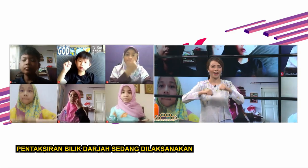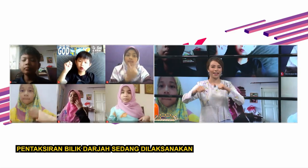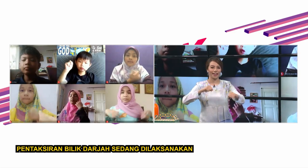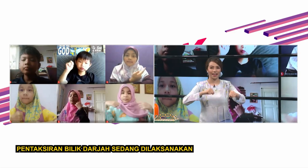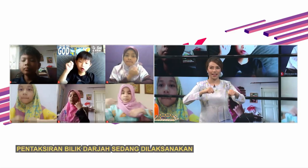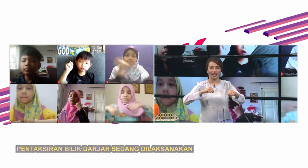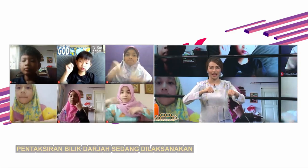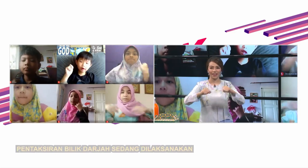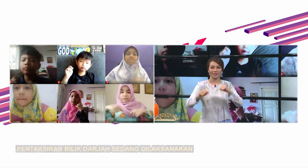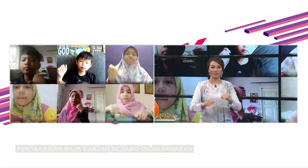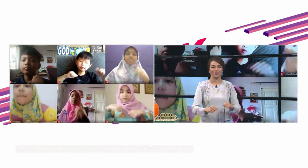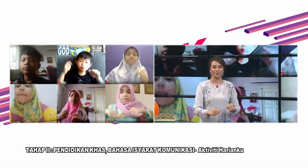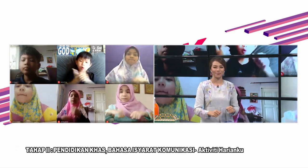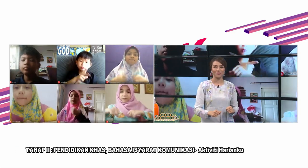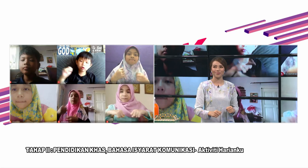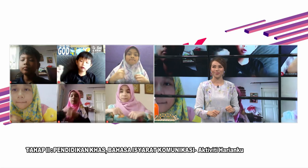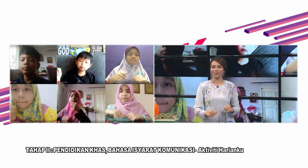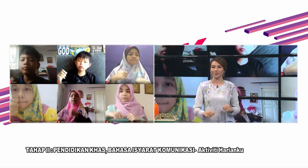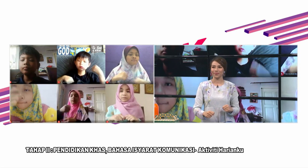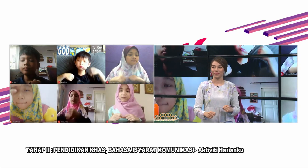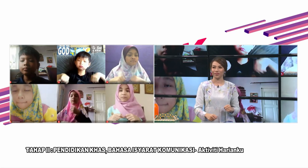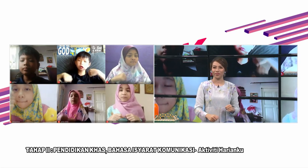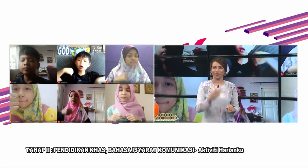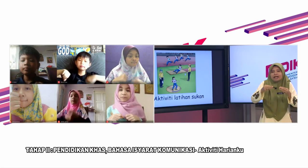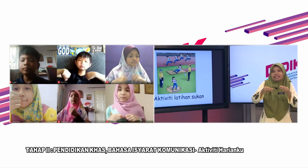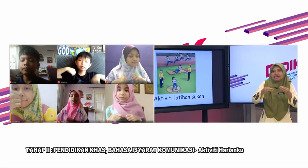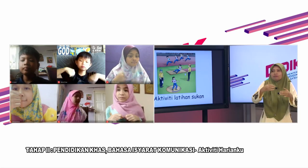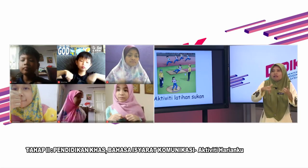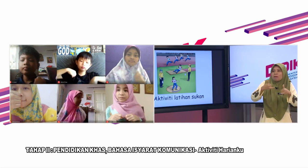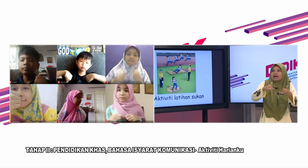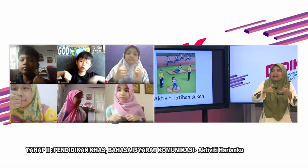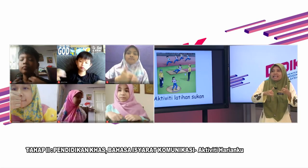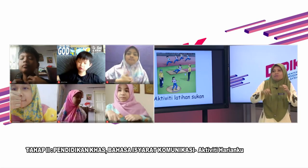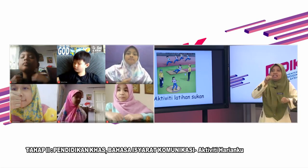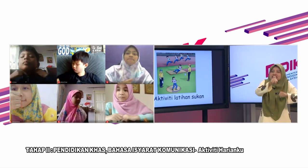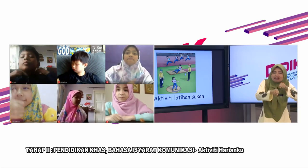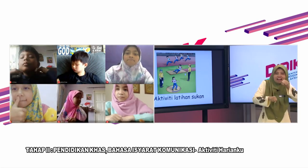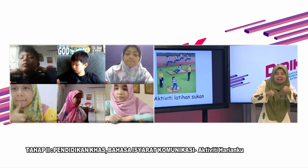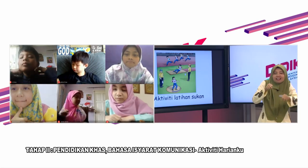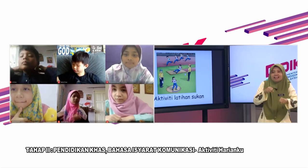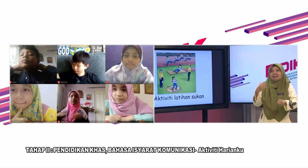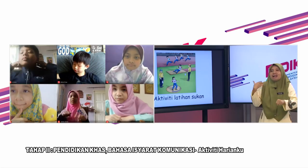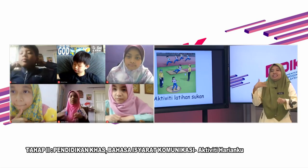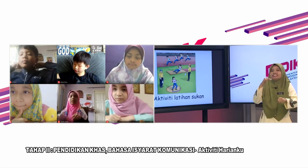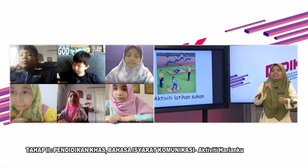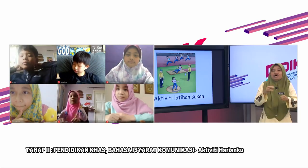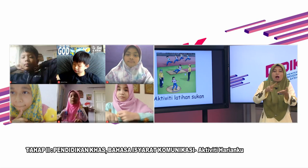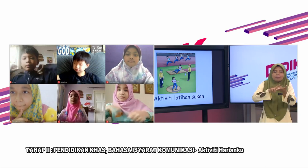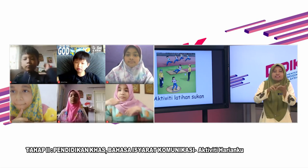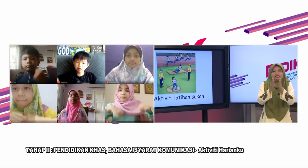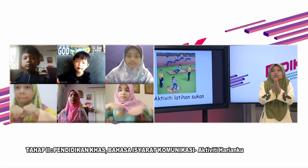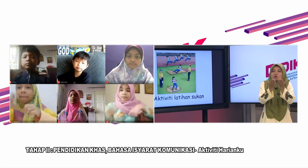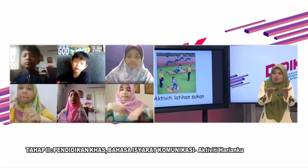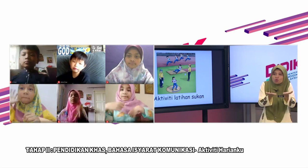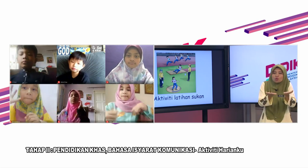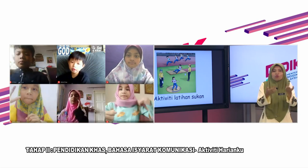Sukan. Okey. Mungkin ada yang main apa? Main basikal. Ada yang